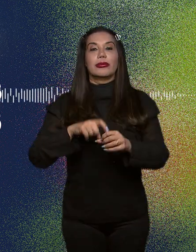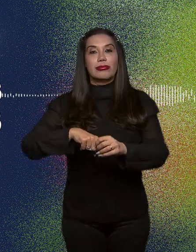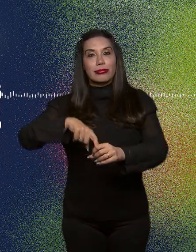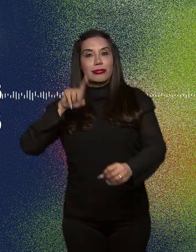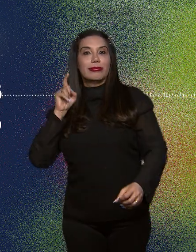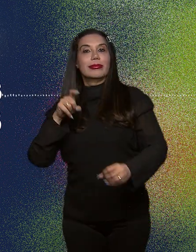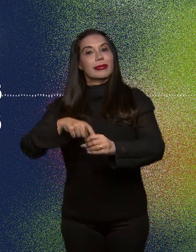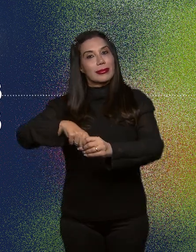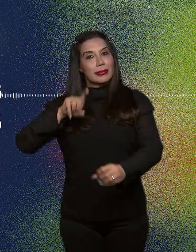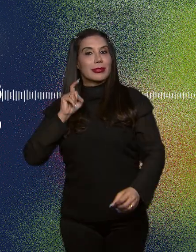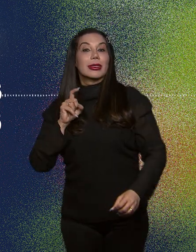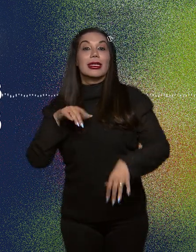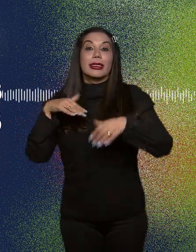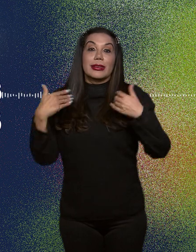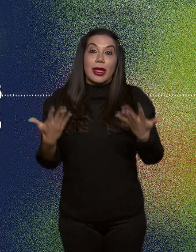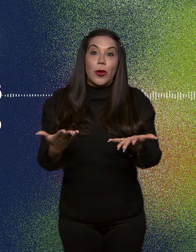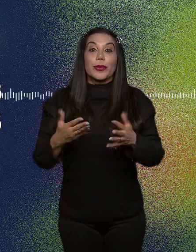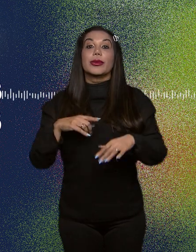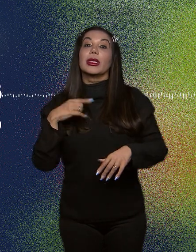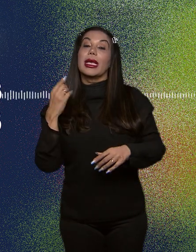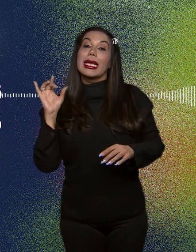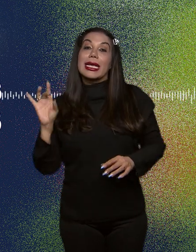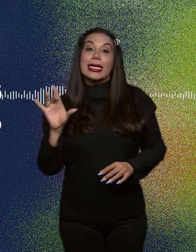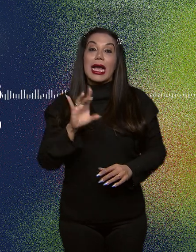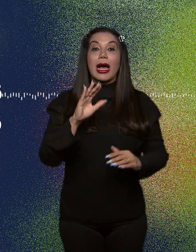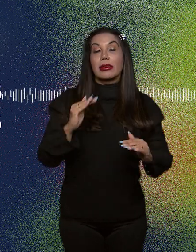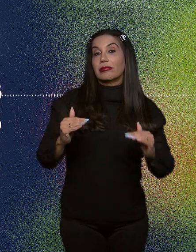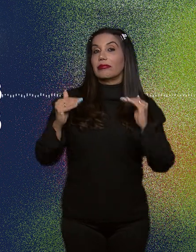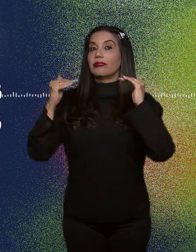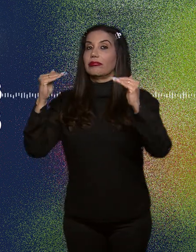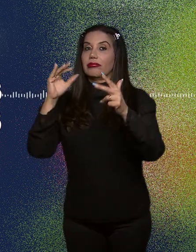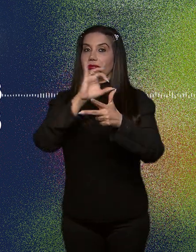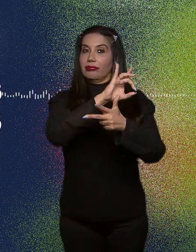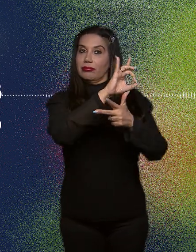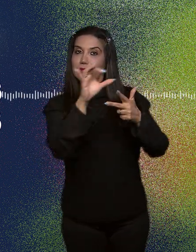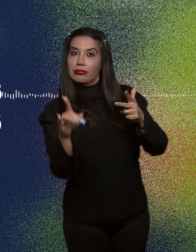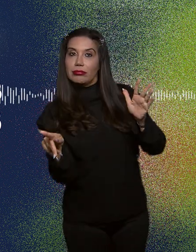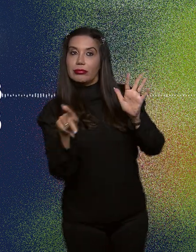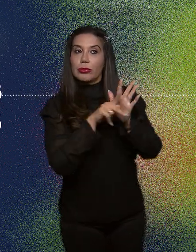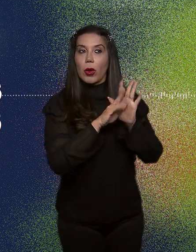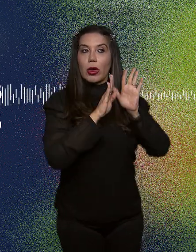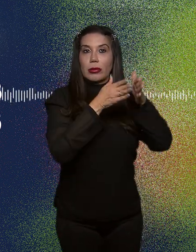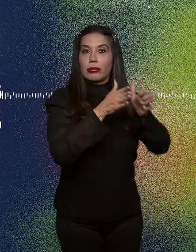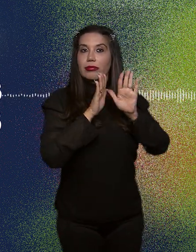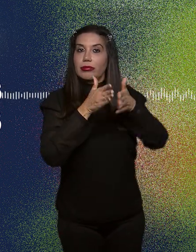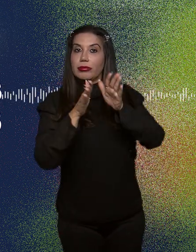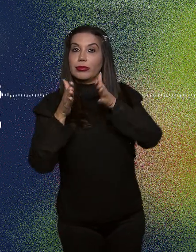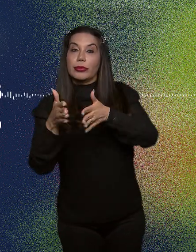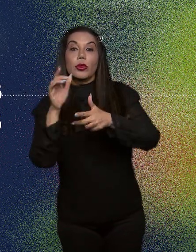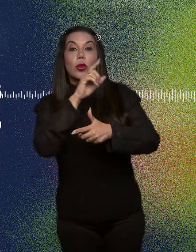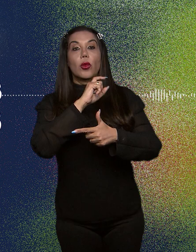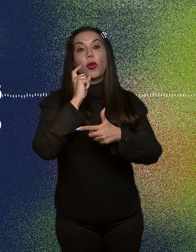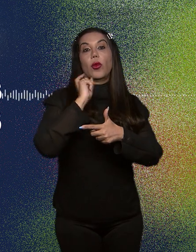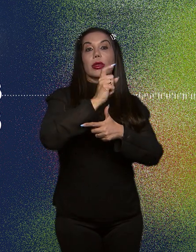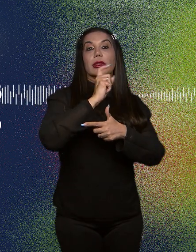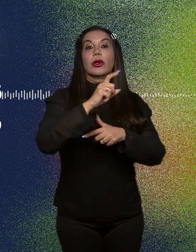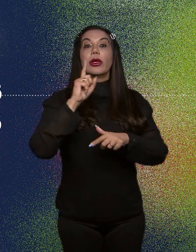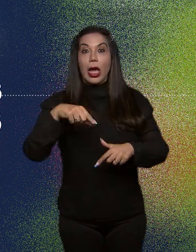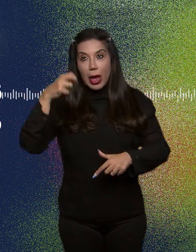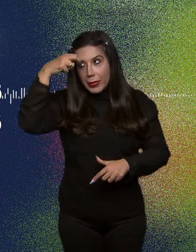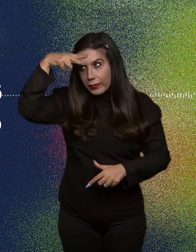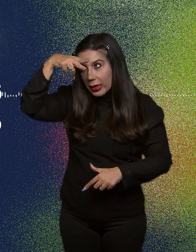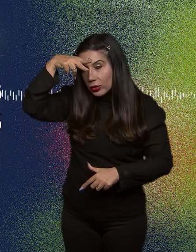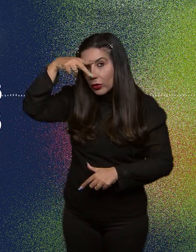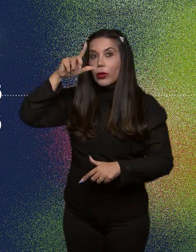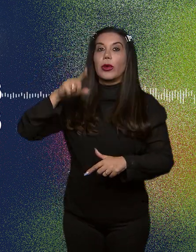São interdependentes. Então, cada um é soberano na área que lhe cabe. O executivo é a prefeitura?